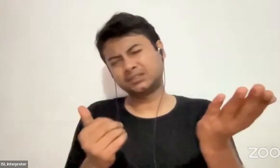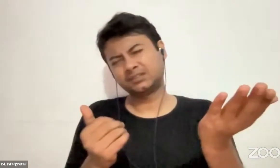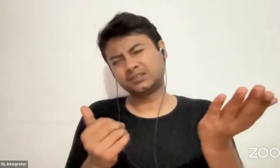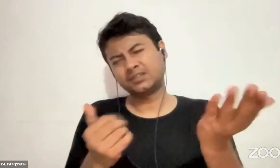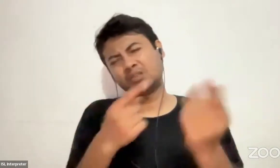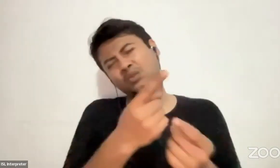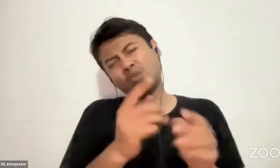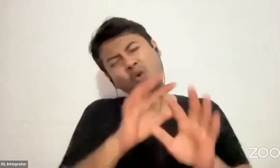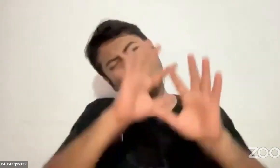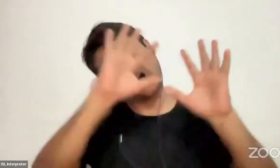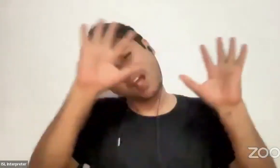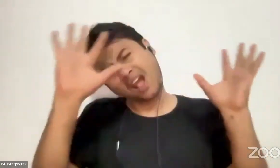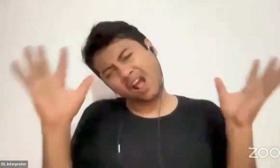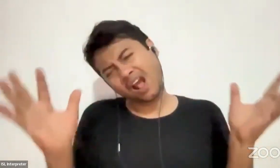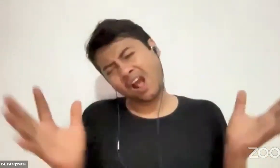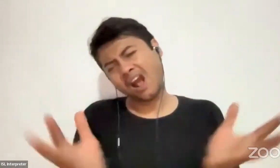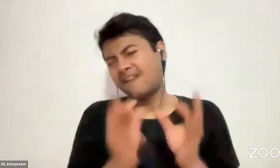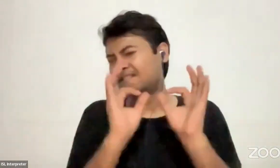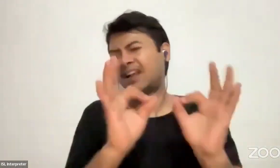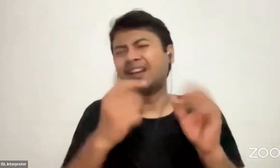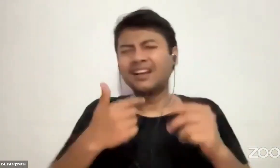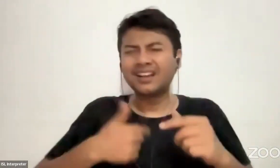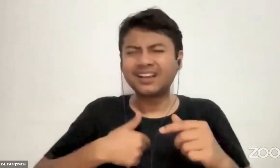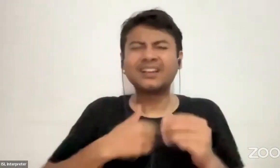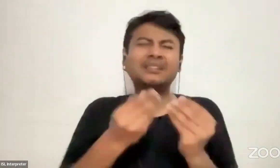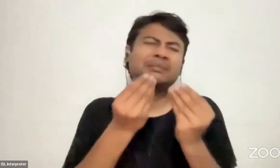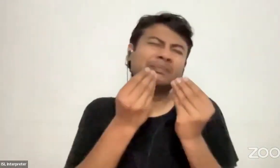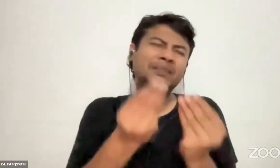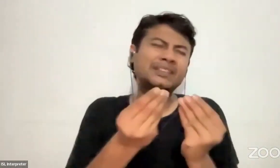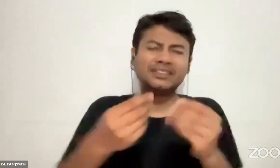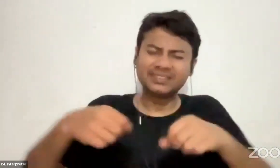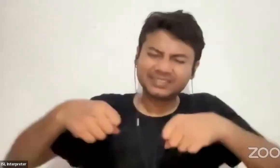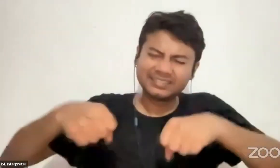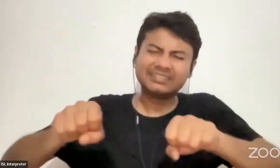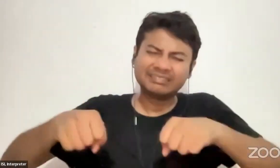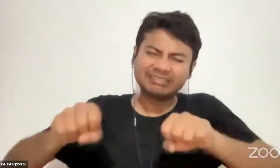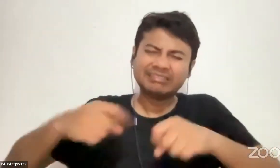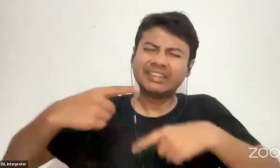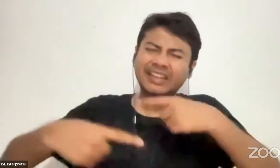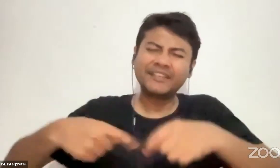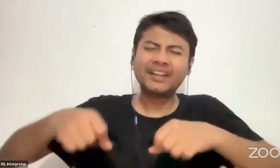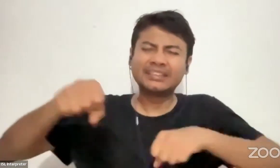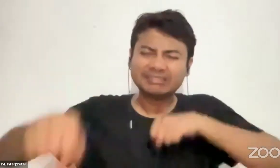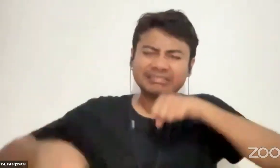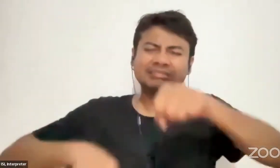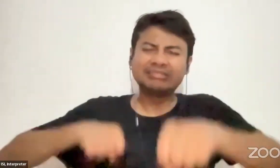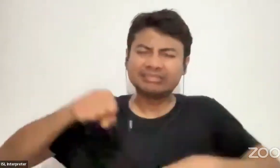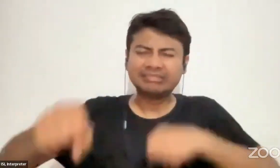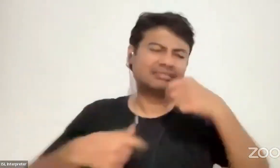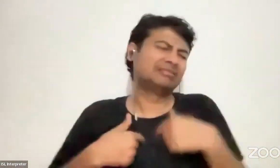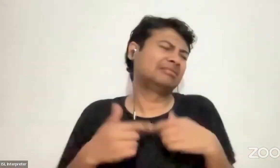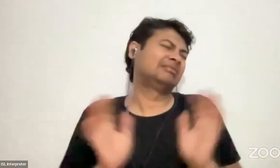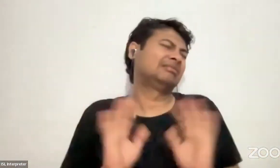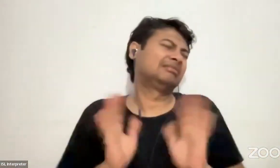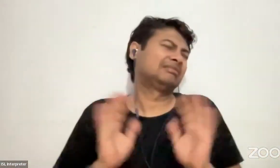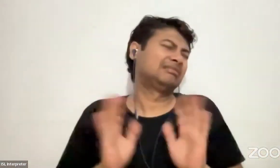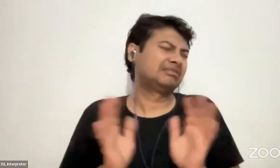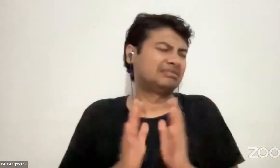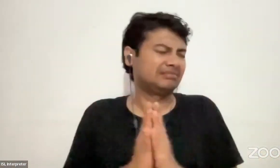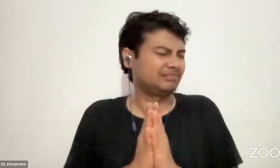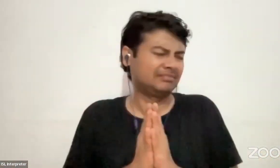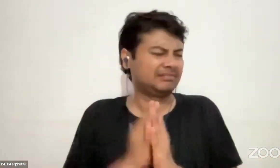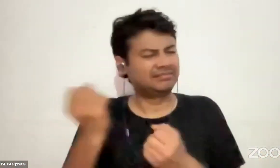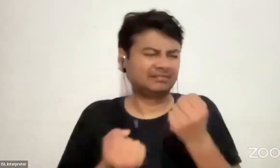बहुत परेशान हो गया हूँ स्कूटी चला के साइकिल चला के, तो आप मुझे एक गाड़ी दिलवा दें और मैं अच्छे